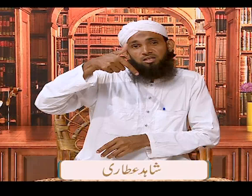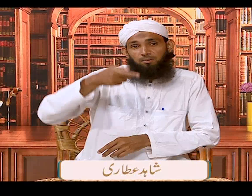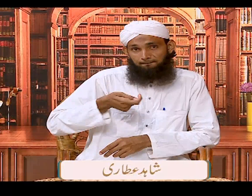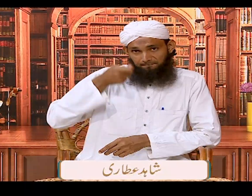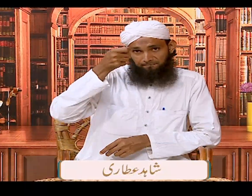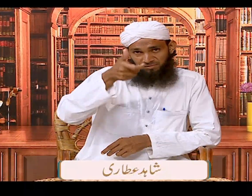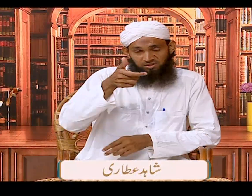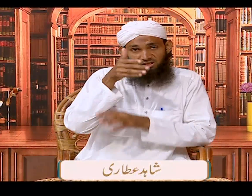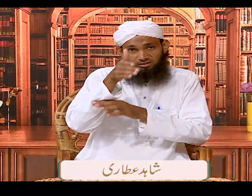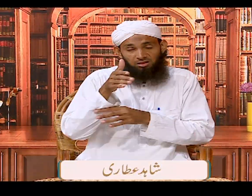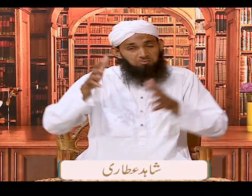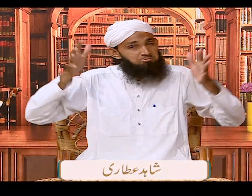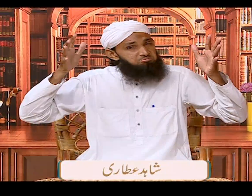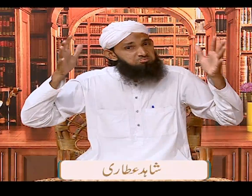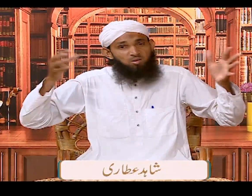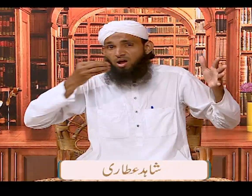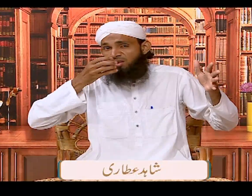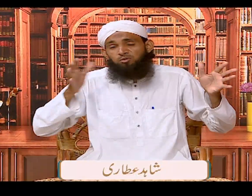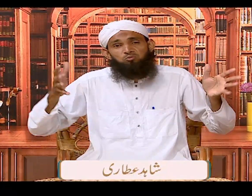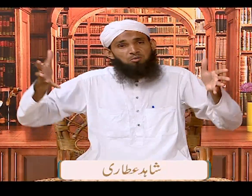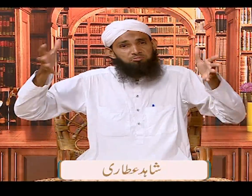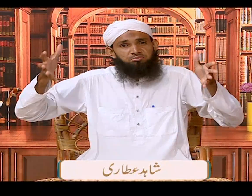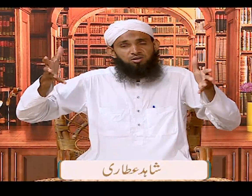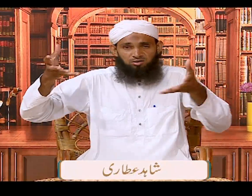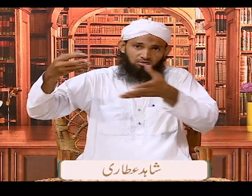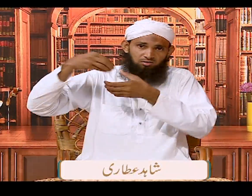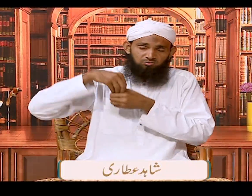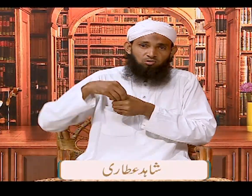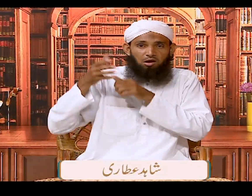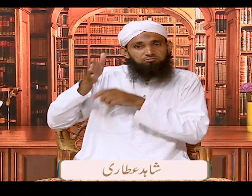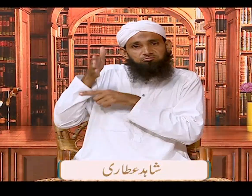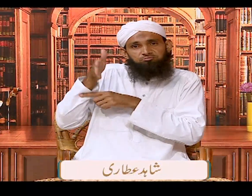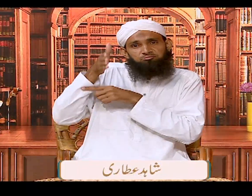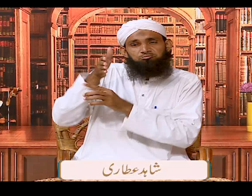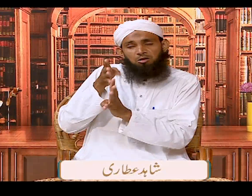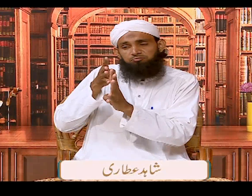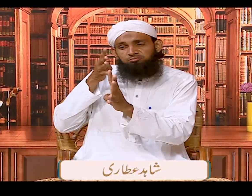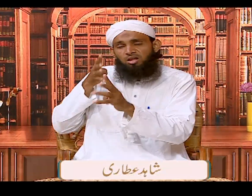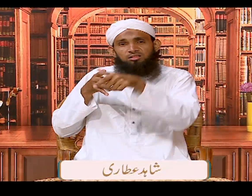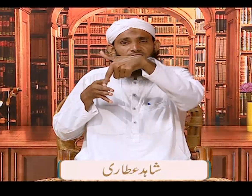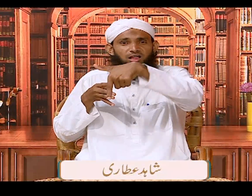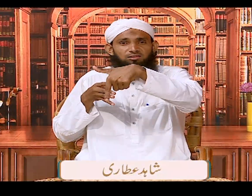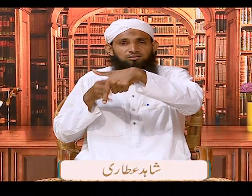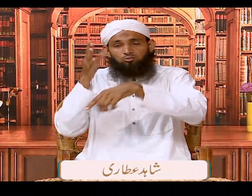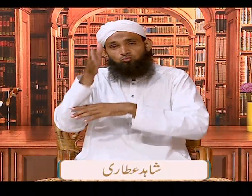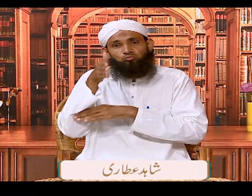پیارے آقا مکی مدنی مصطفیٰ صلی اللہ علیہ وآلہ وصحبہ وسلم کی خدمت میں حاضر کر دیے۔ جب صحابہ